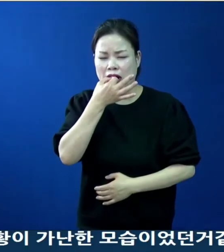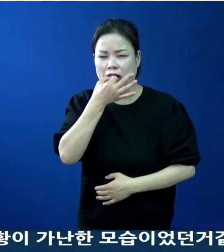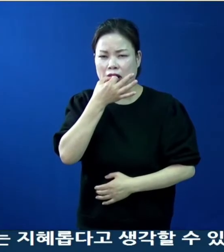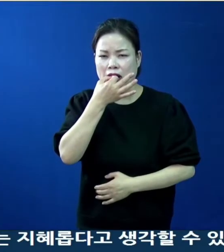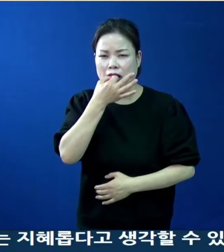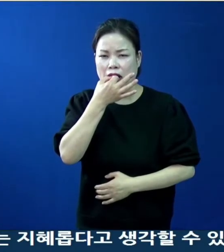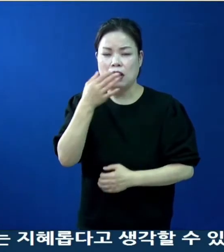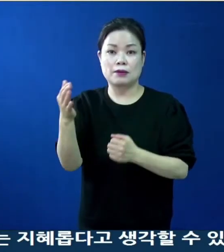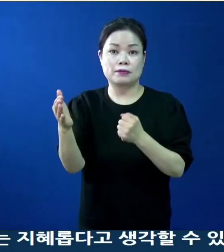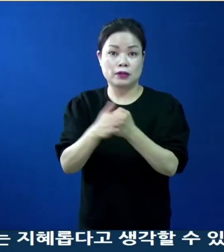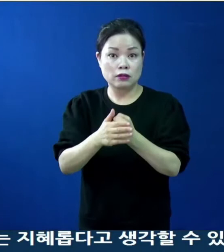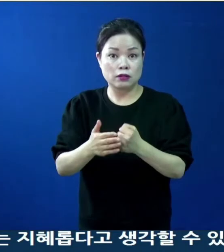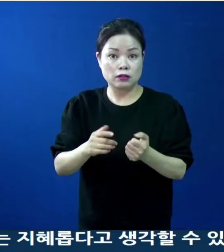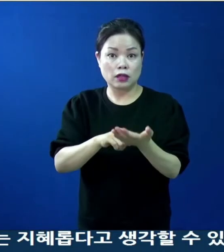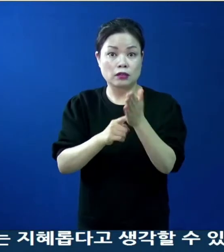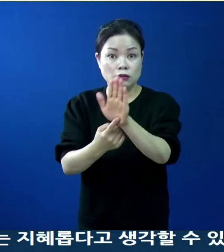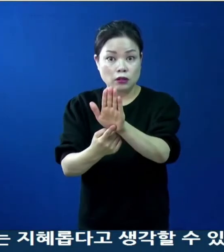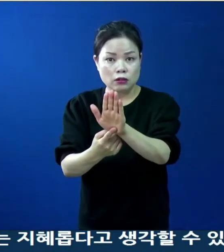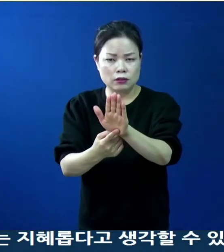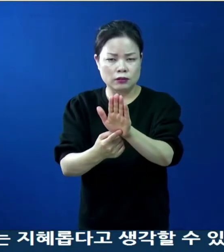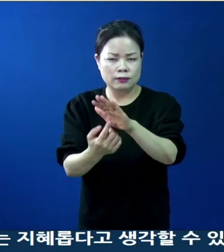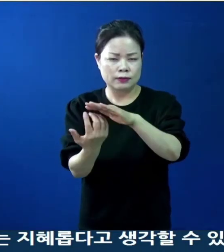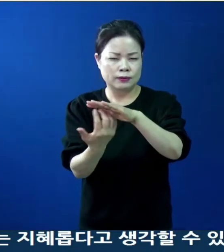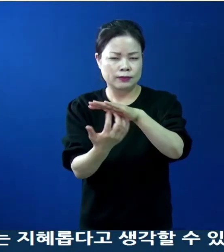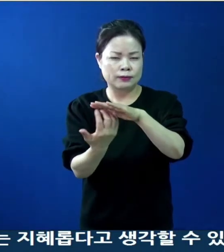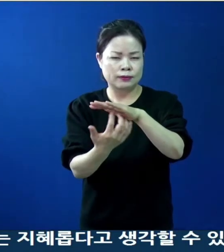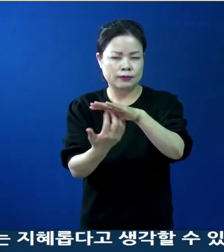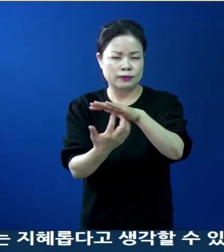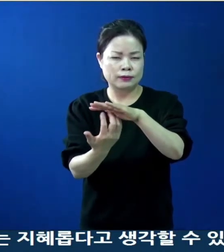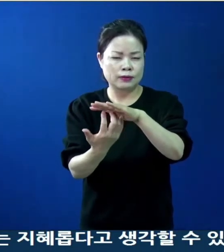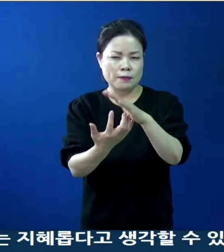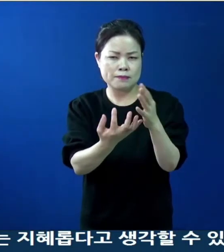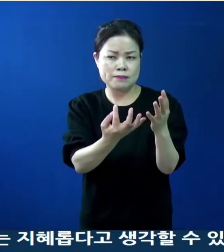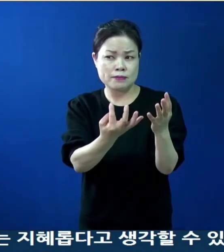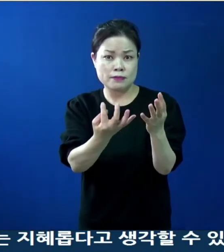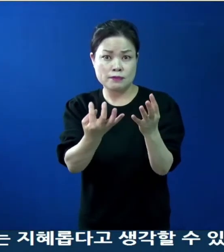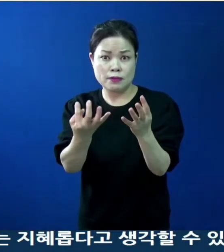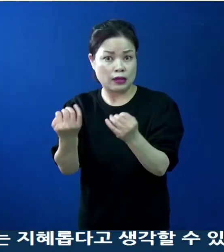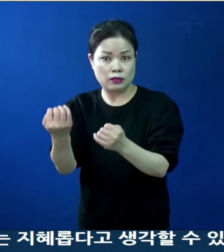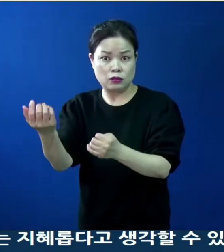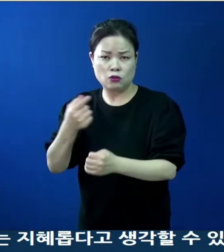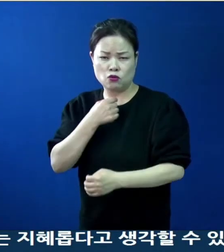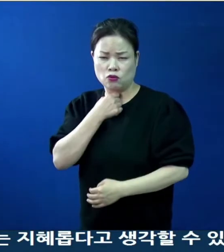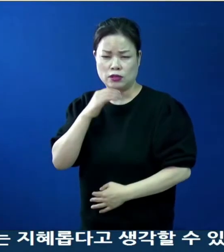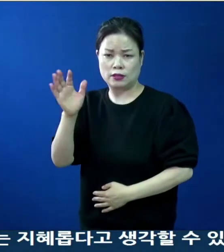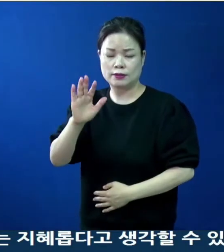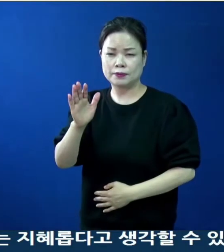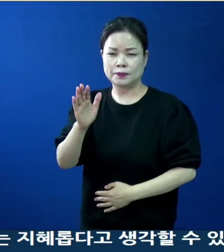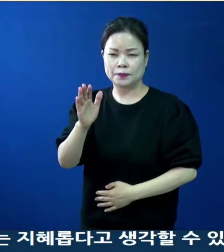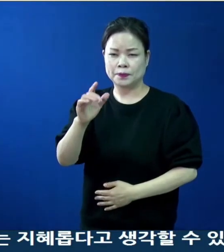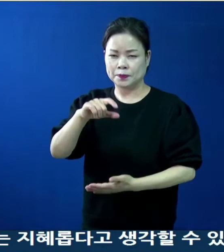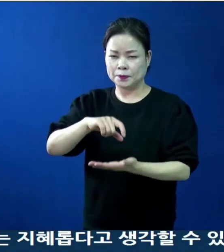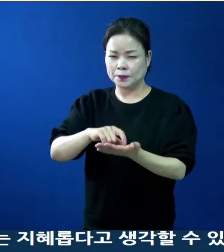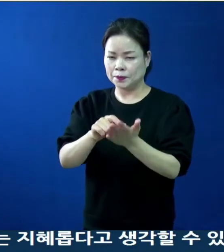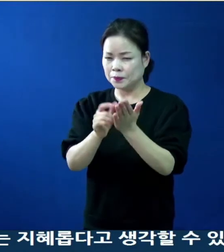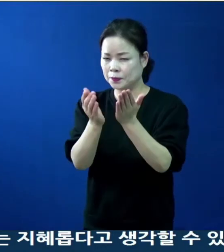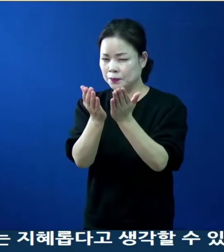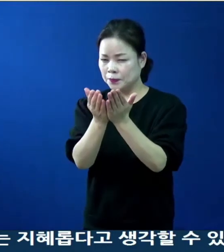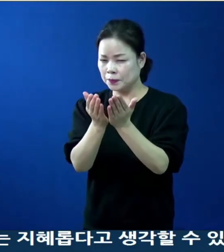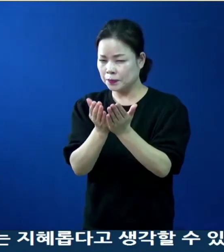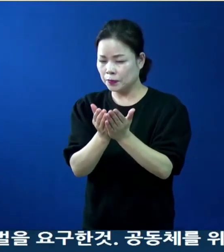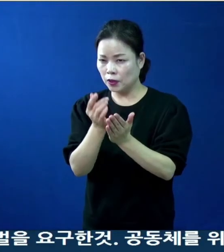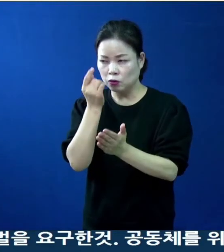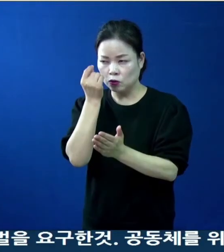우리가 잘 알 수 있습니다. 아주 교묘하게 많이 요구하지도 않습니다. 적당히 눈치채지